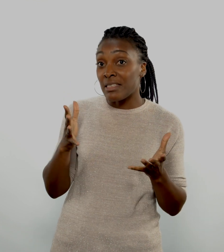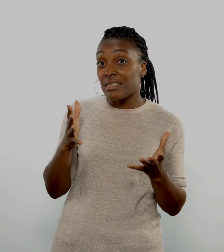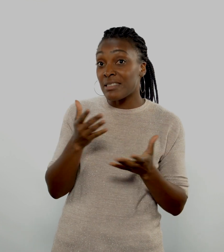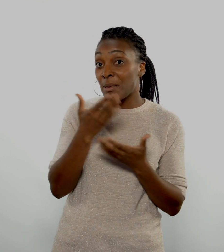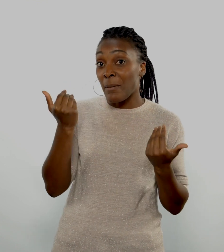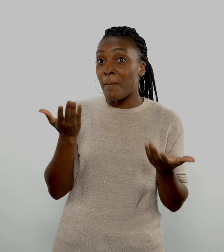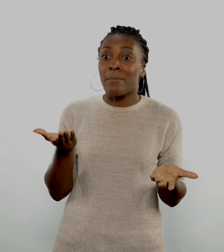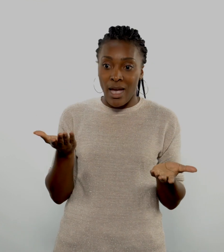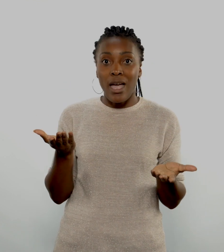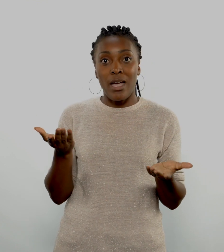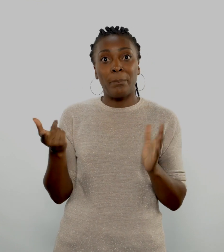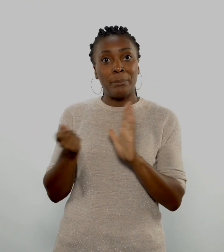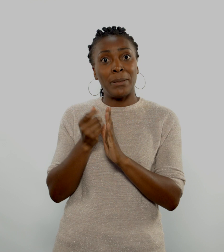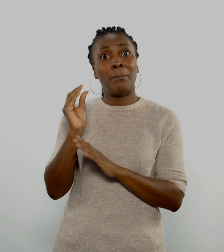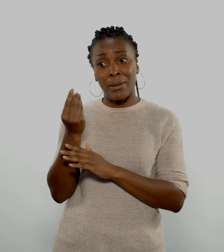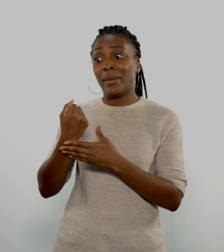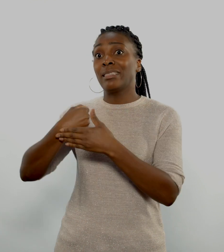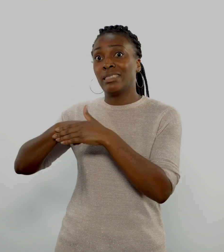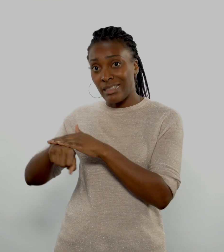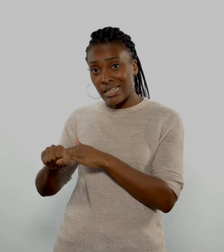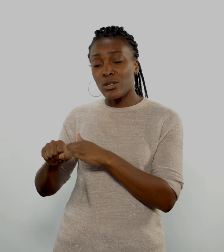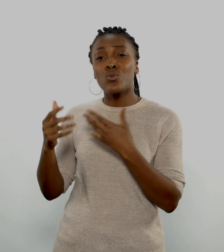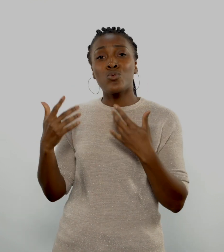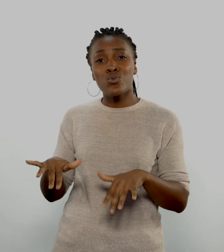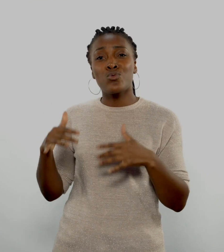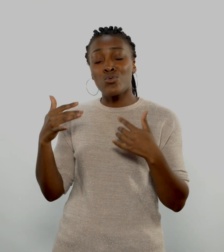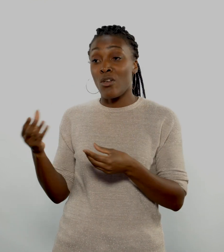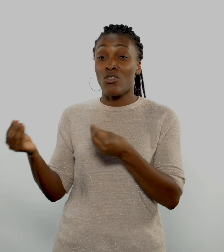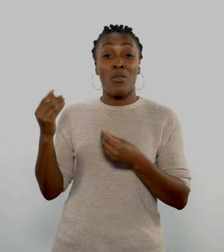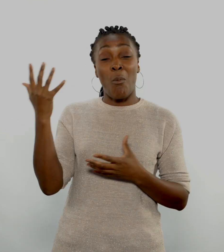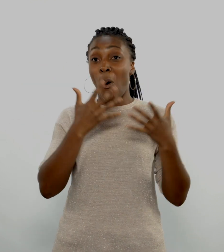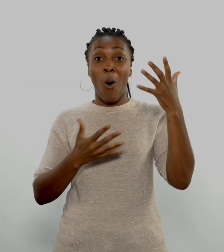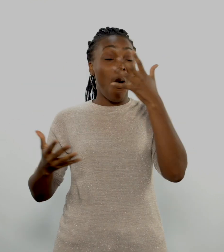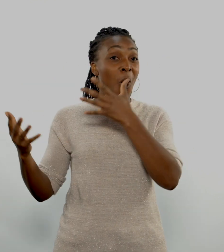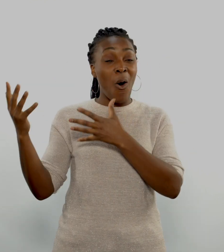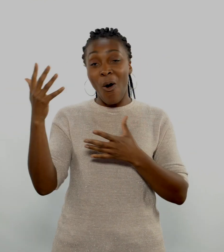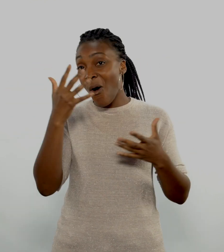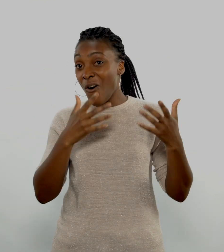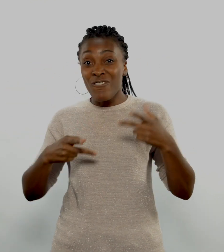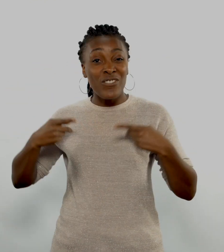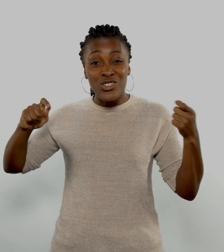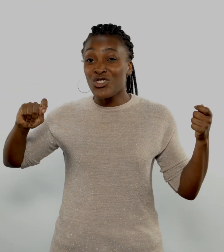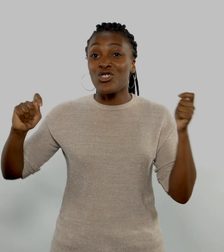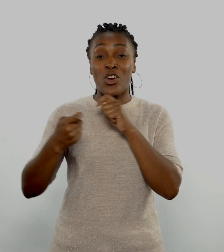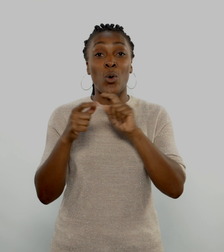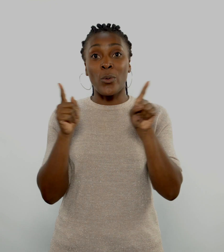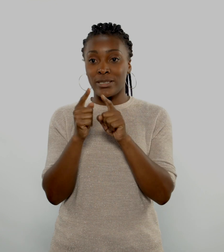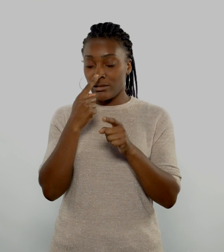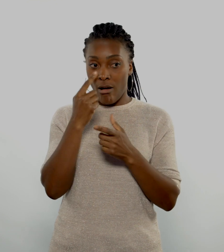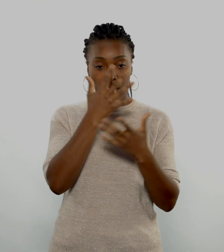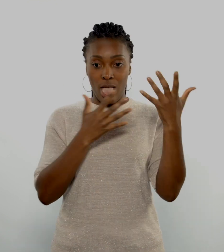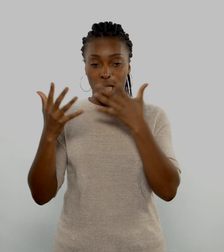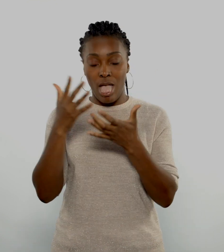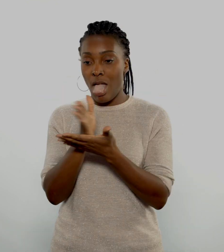savez peut-être, mais la naissance d'un enfant, d'un bébé, amène un véritable bouleversement et même une forme